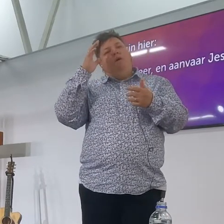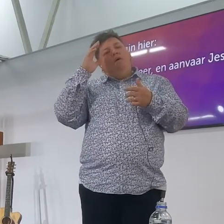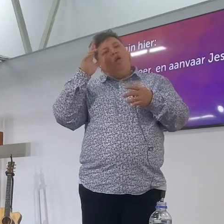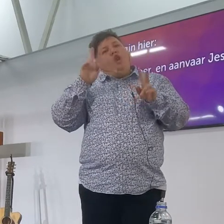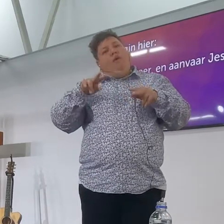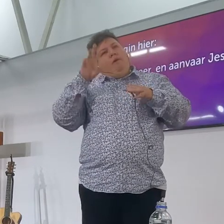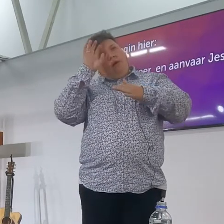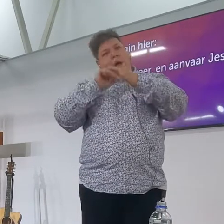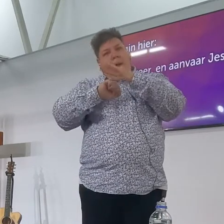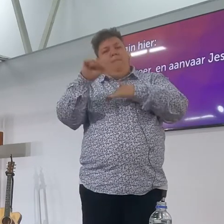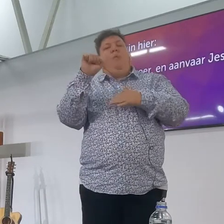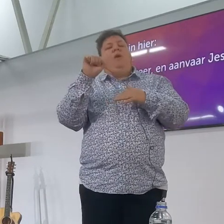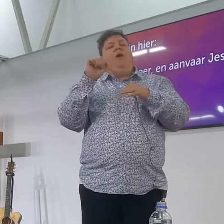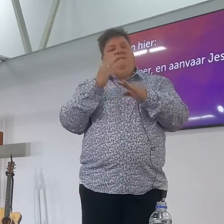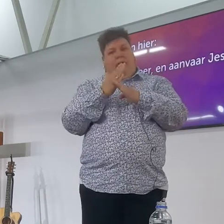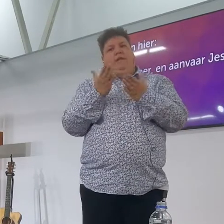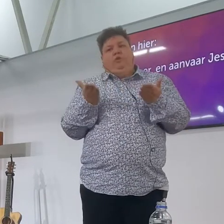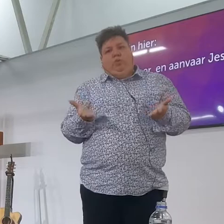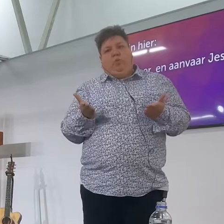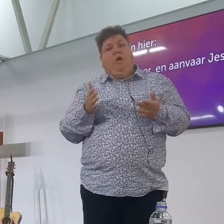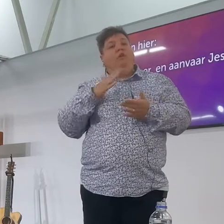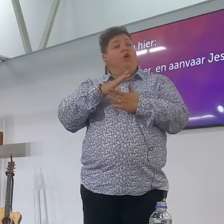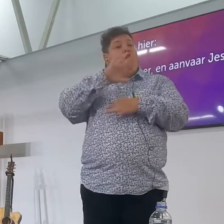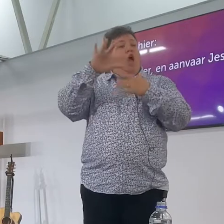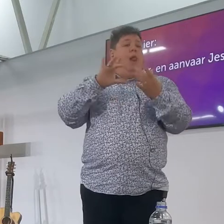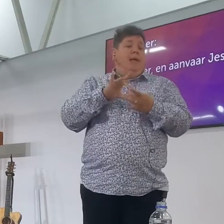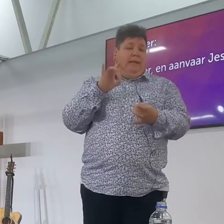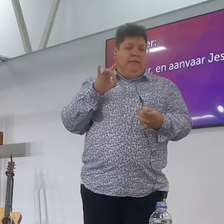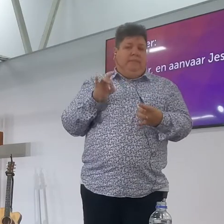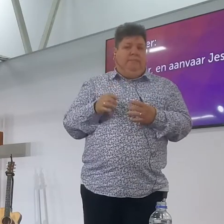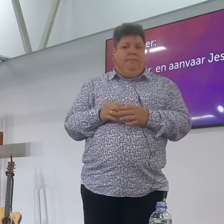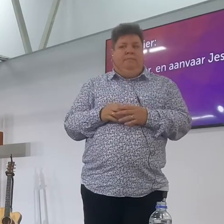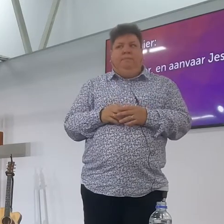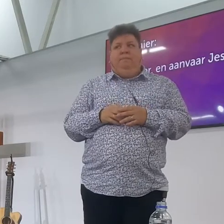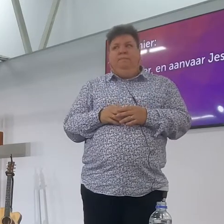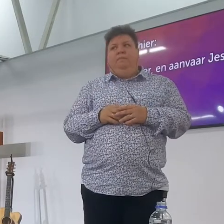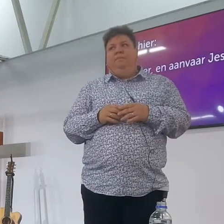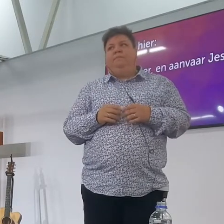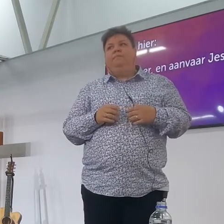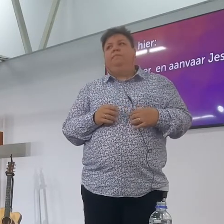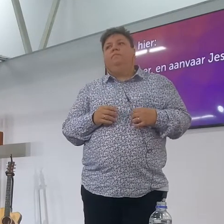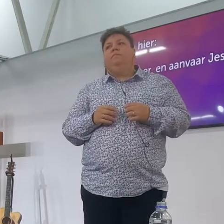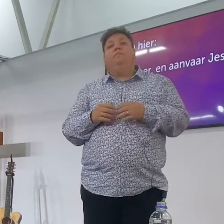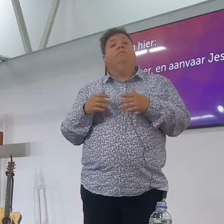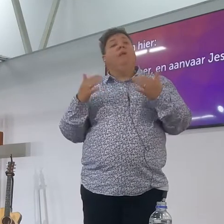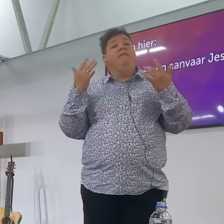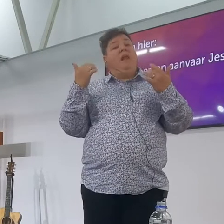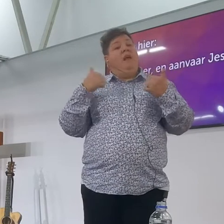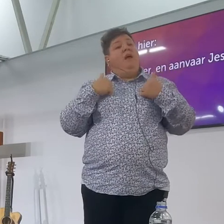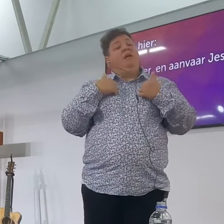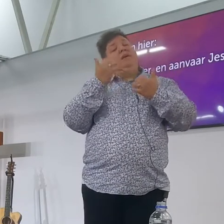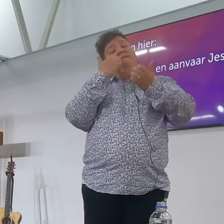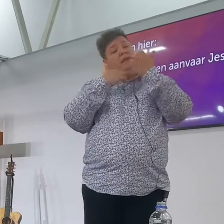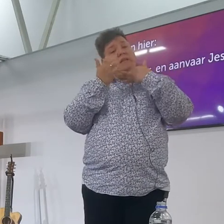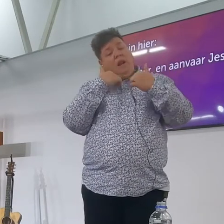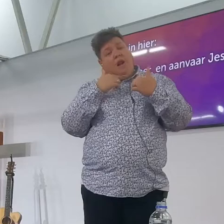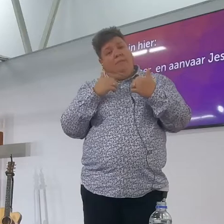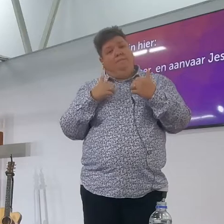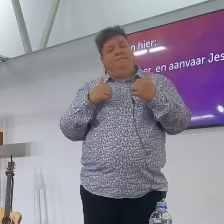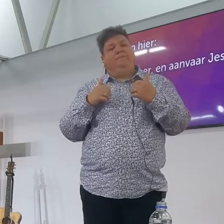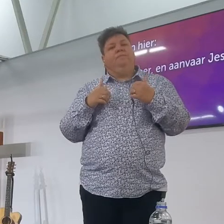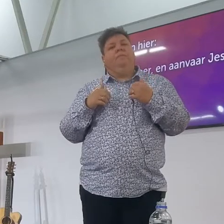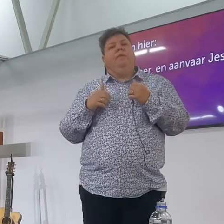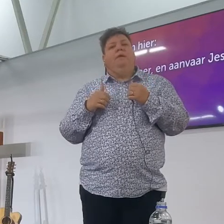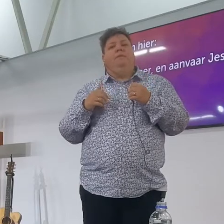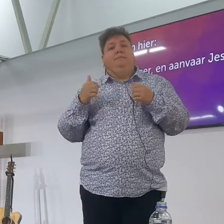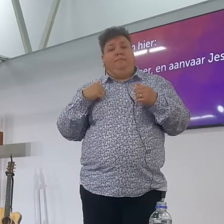wonderwerk wat God in ons harte doen deur die Heilige Gees wanneer ek hom aangryp. Nou weer eens julle, wanneer ek besig is om te verdrink, die feit